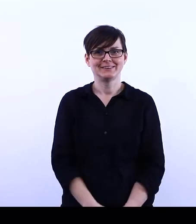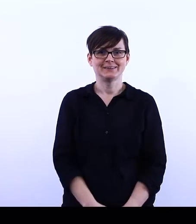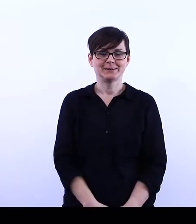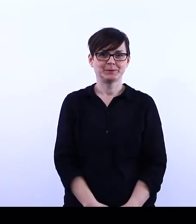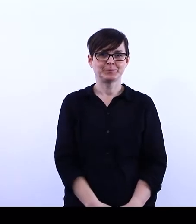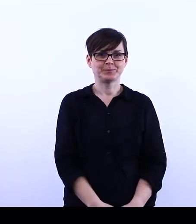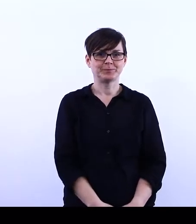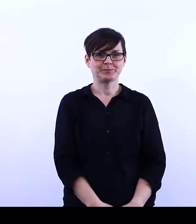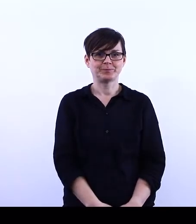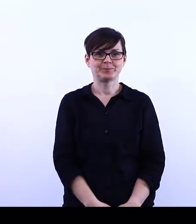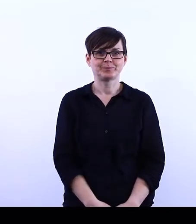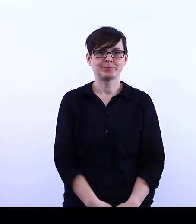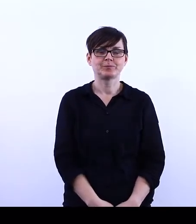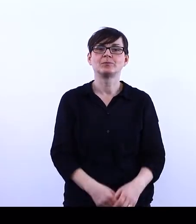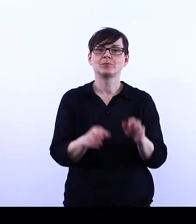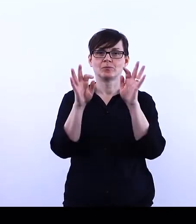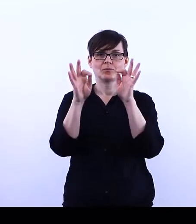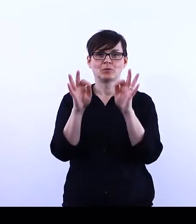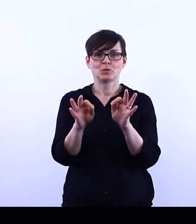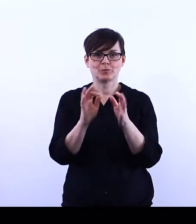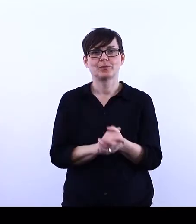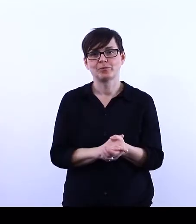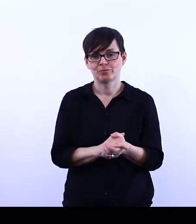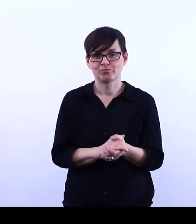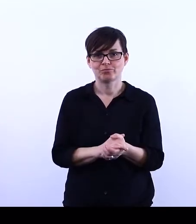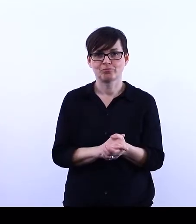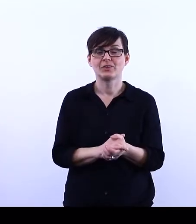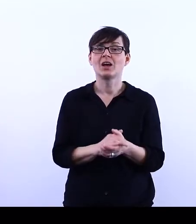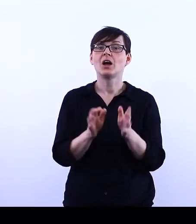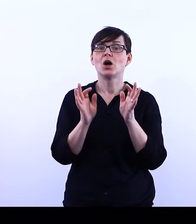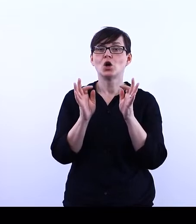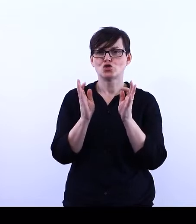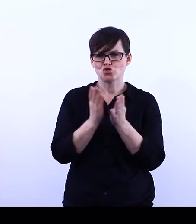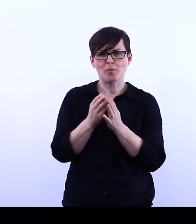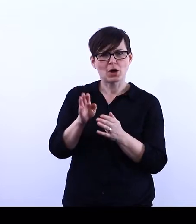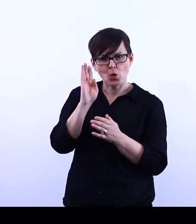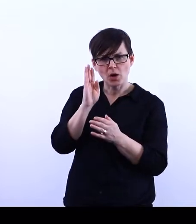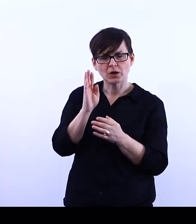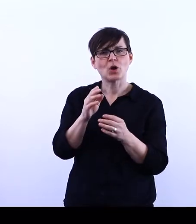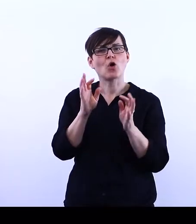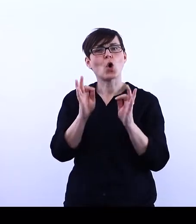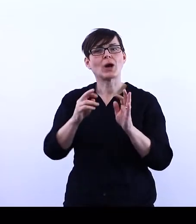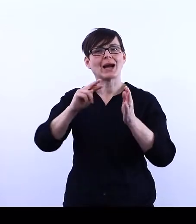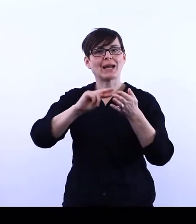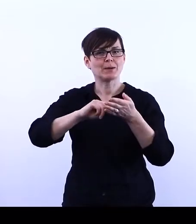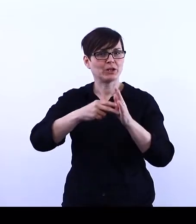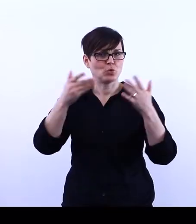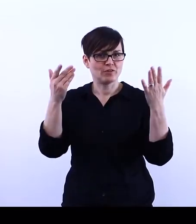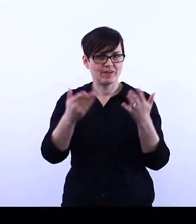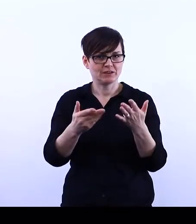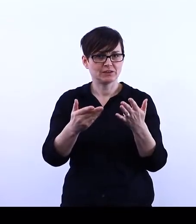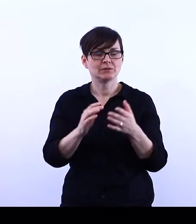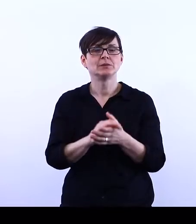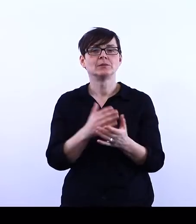ein, wurde ja auch schon angedeutet, eine konkrete Methode oder letztendlich eben auch auf der Maßnahmen-Ebene ist die Beratung von